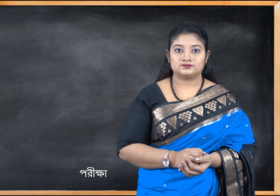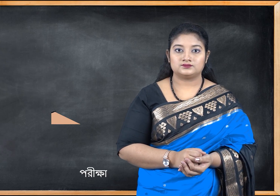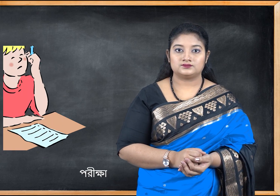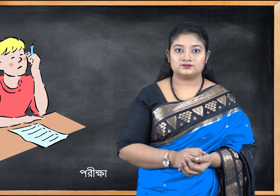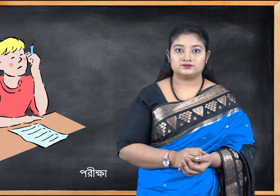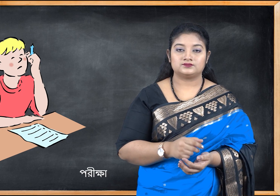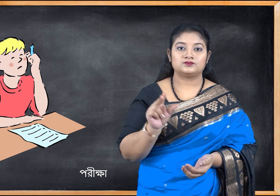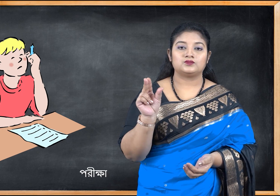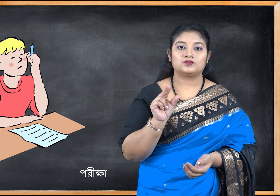পরীক্ষা,